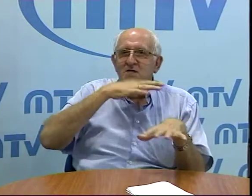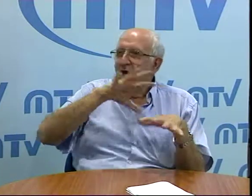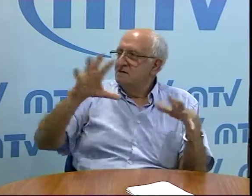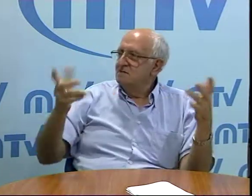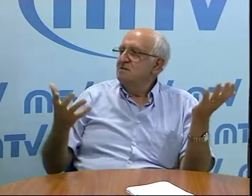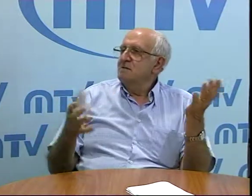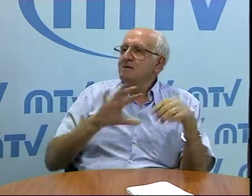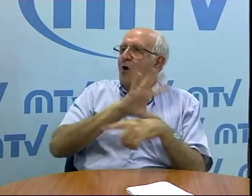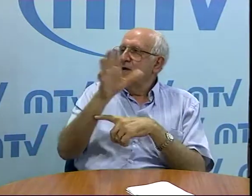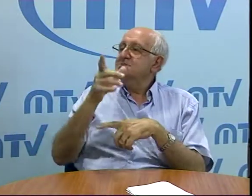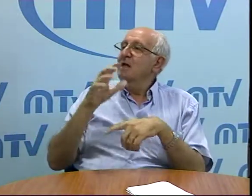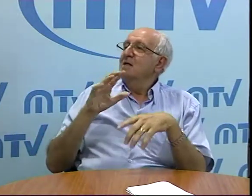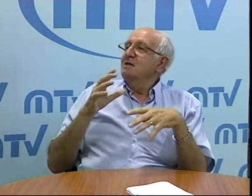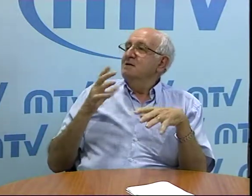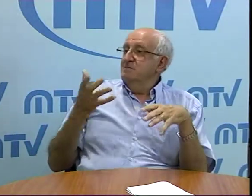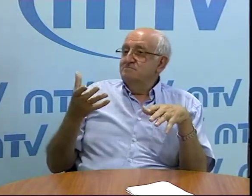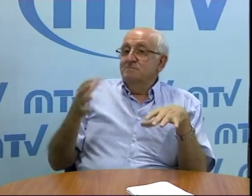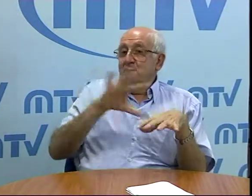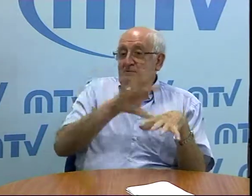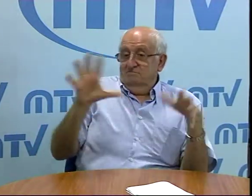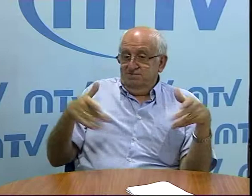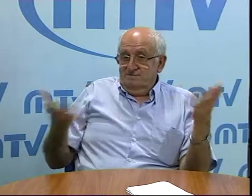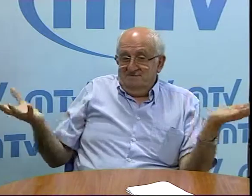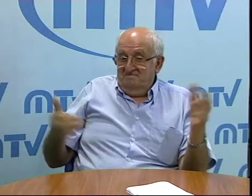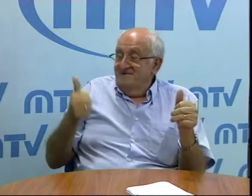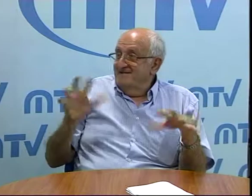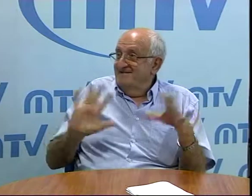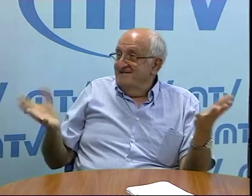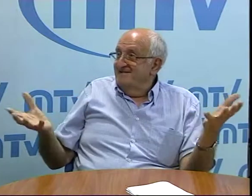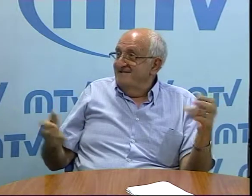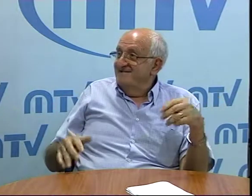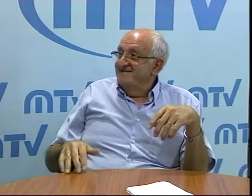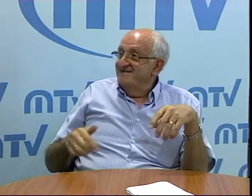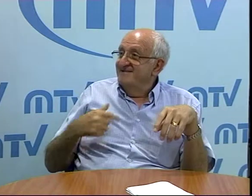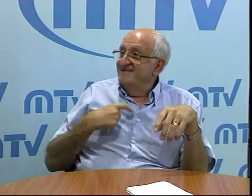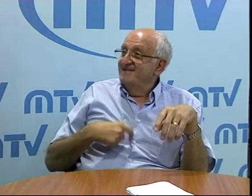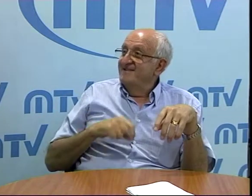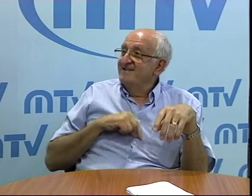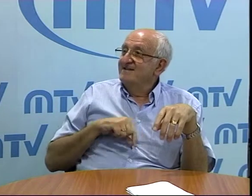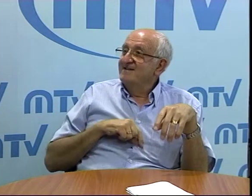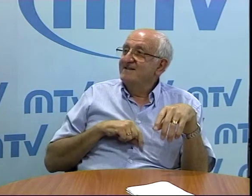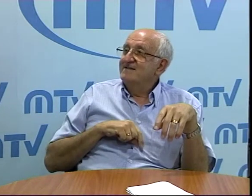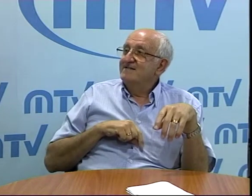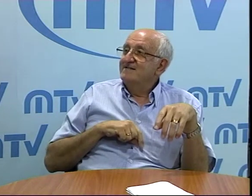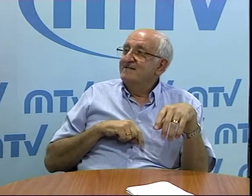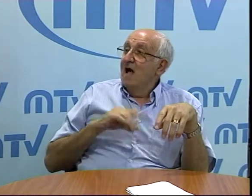Hay mucho más fresco, no hace tanto calor a raíz de todo eso. Y